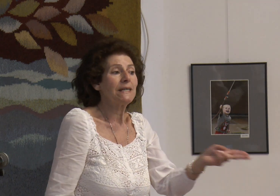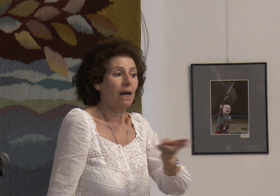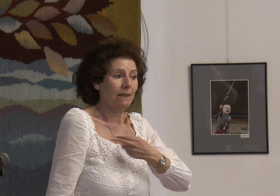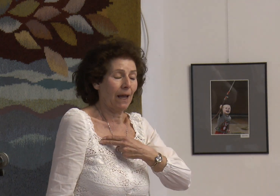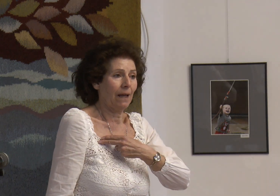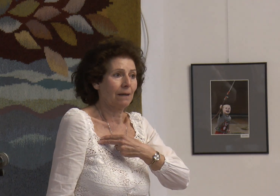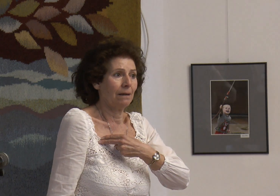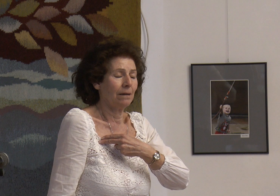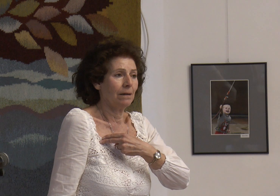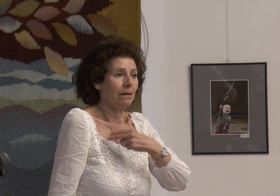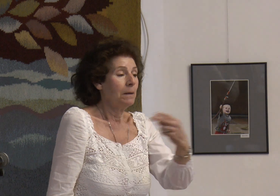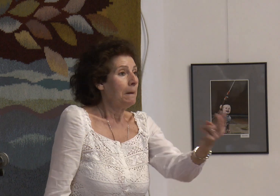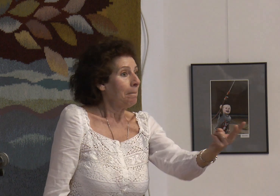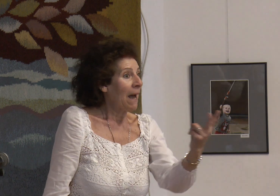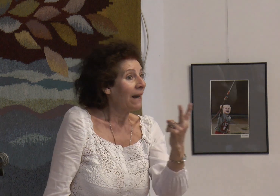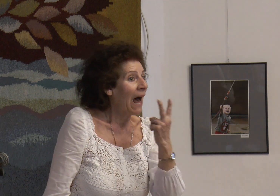sokszor visszatér,